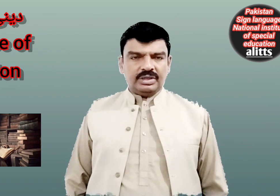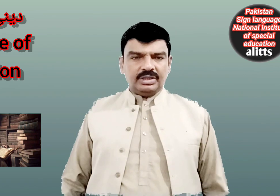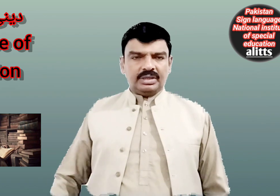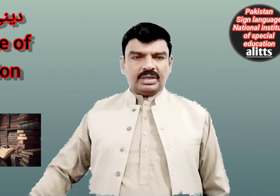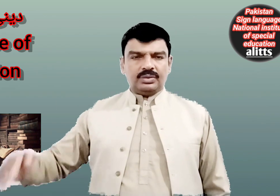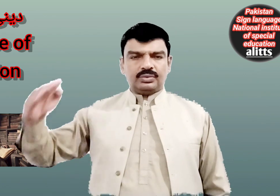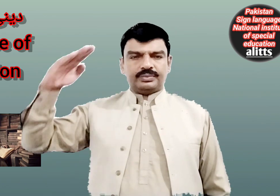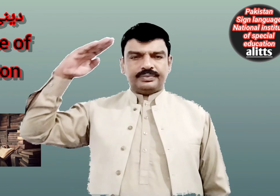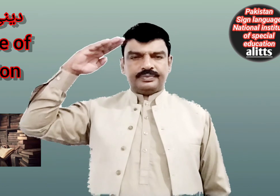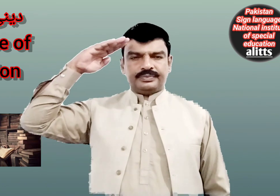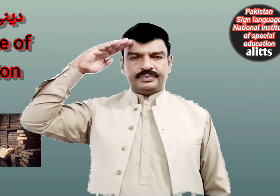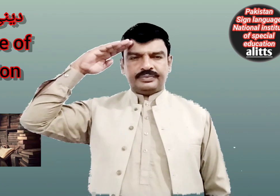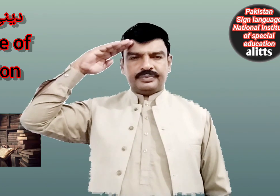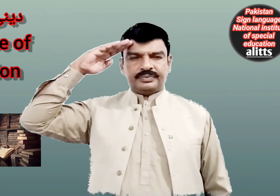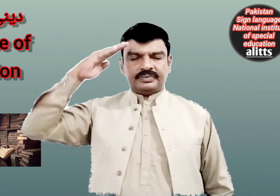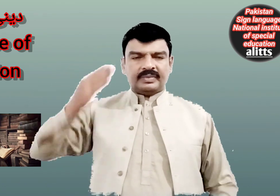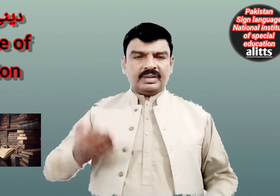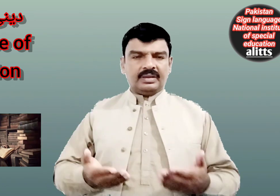दीनी अलूम।